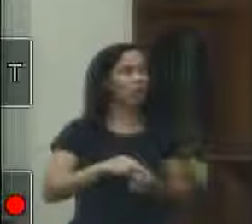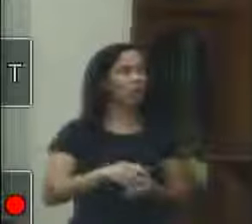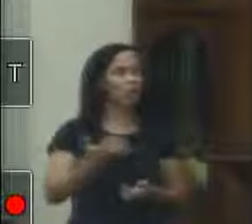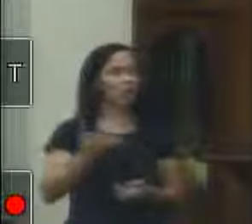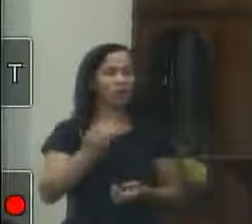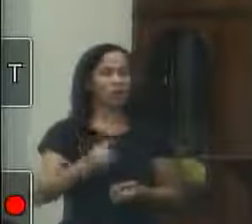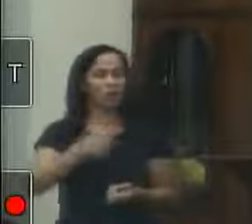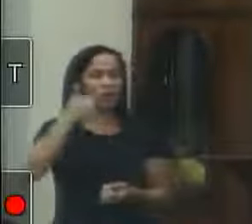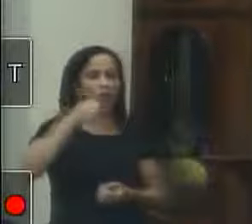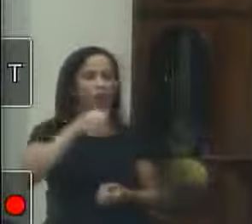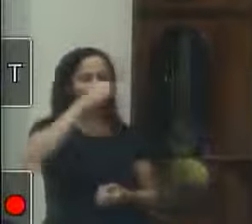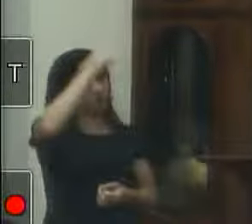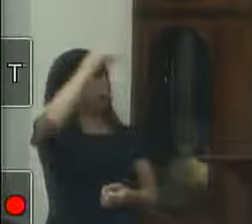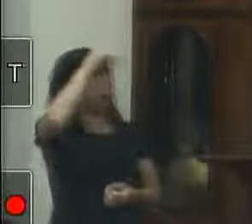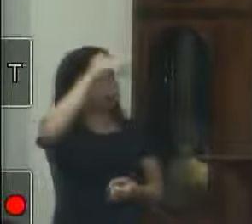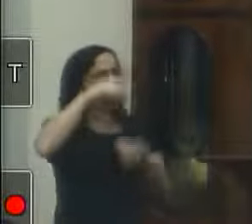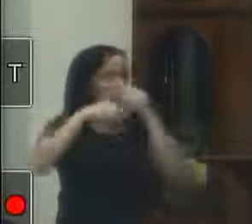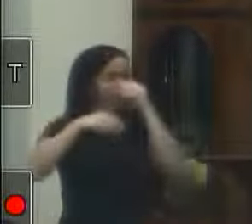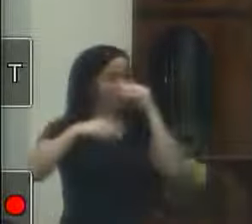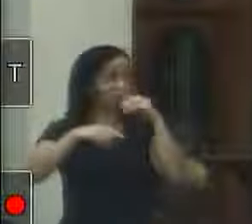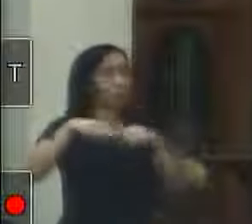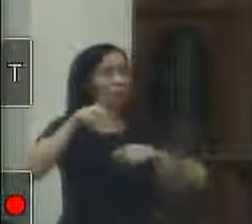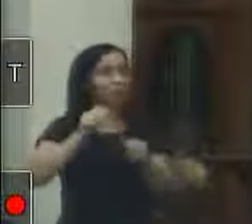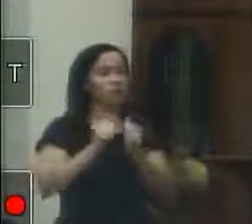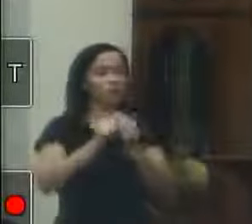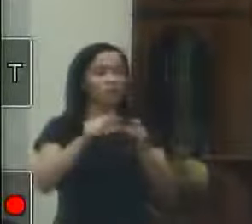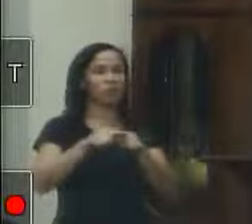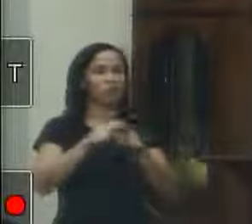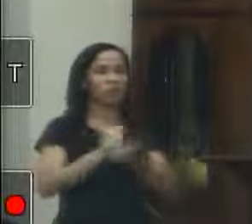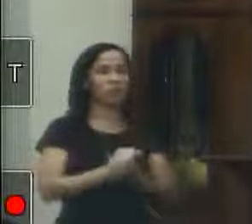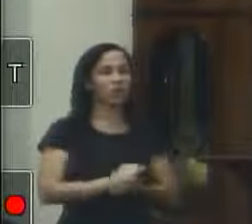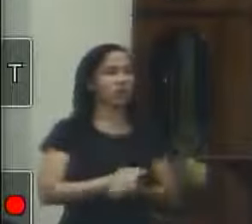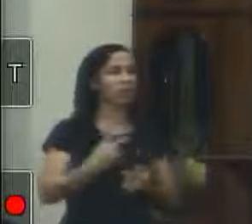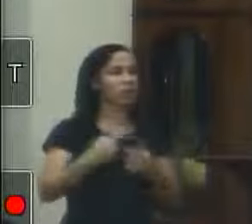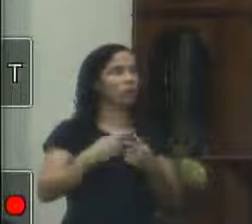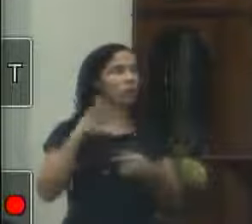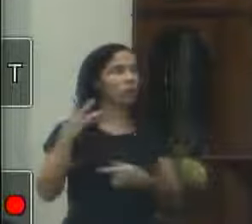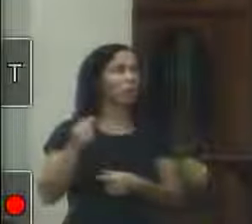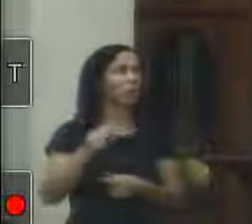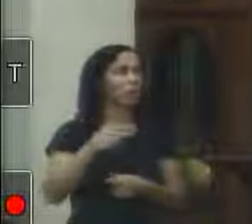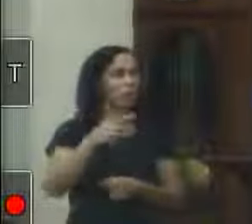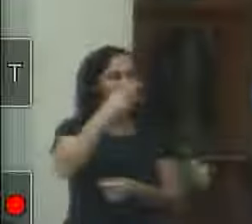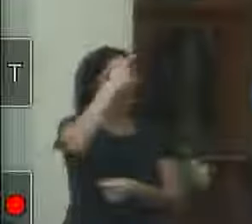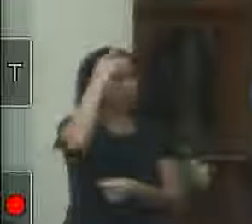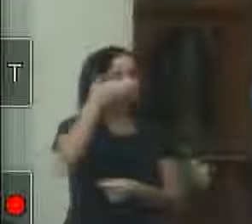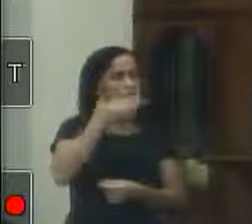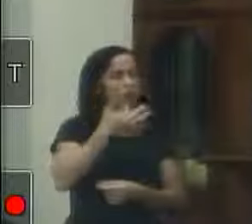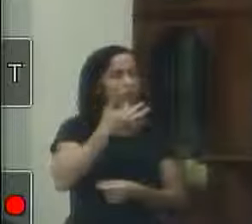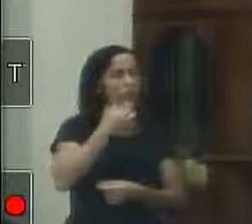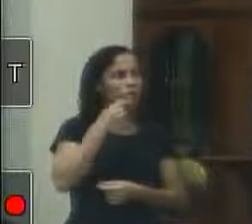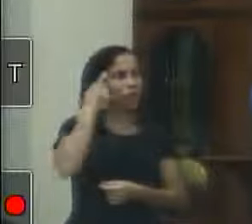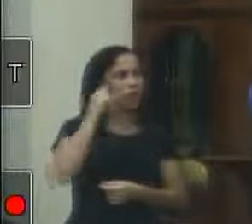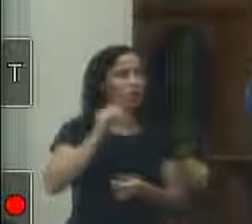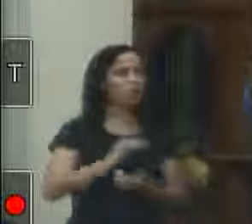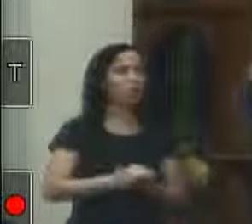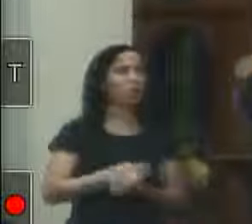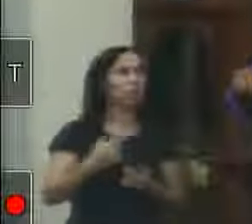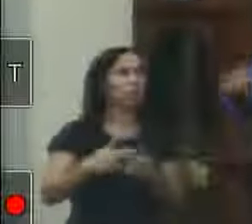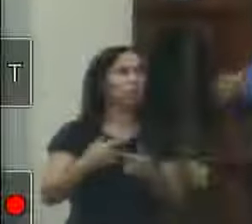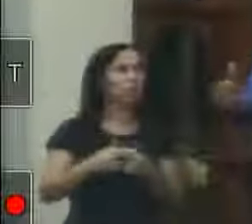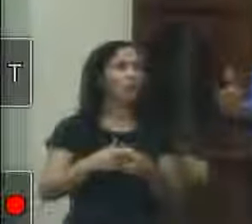o bem. Ela foi dar comigo, Vitinho, eu vou agir. Eu falei, age, porque todo mundo sabe. Aquele que não falou que não sabe é porque ele está